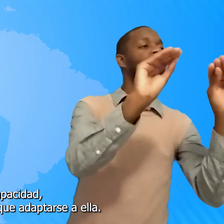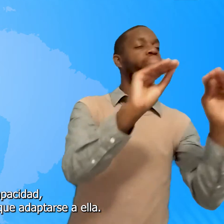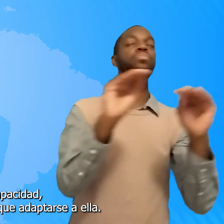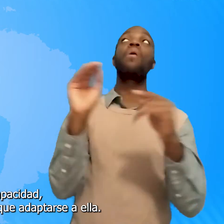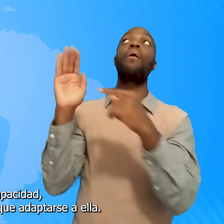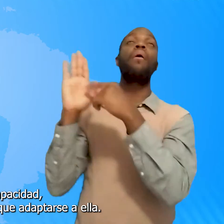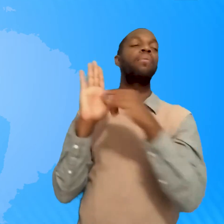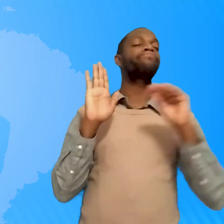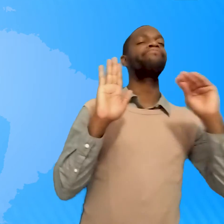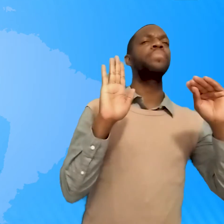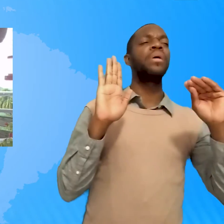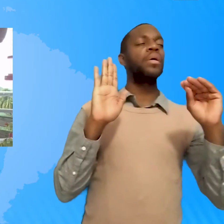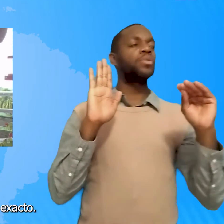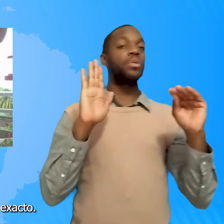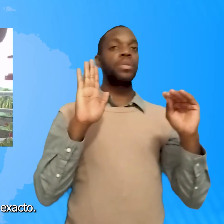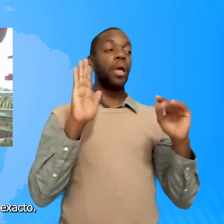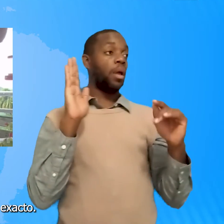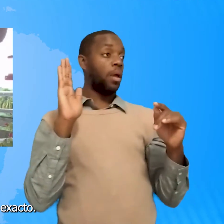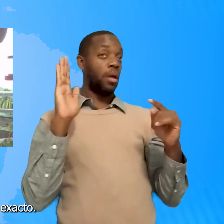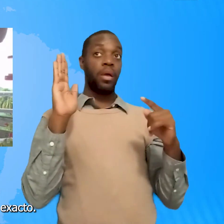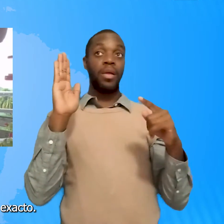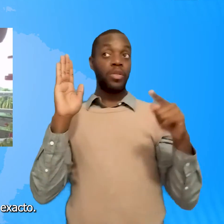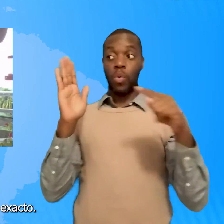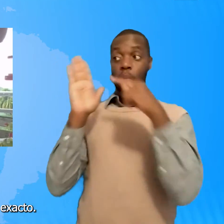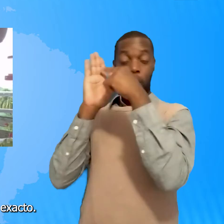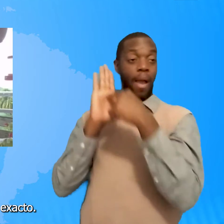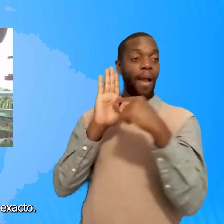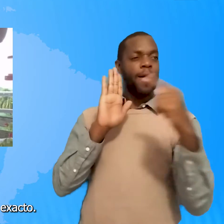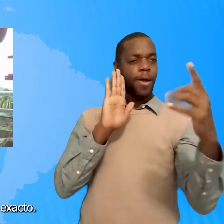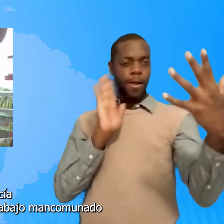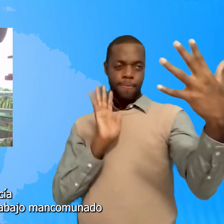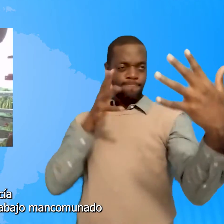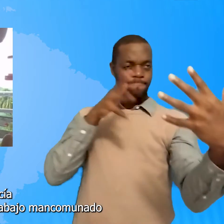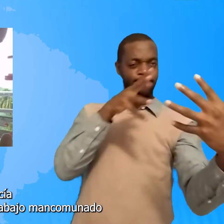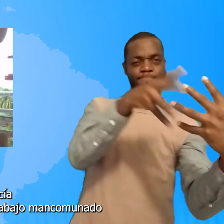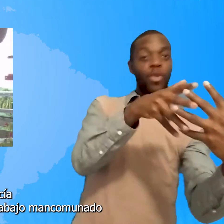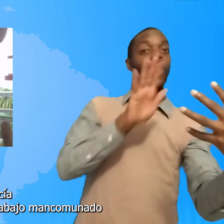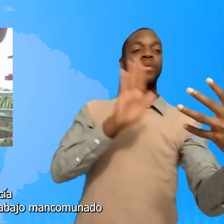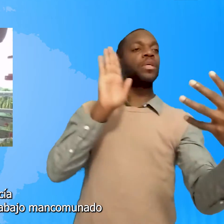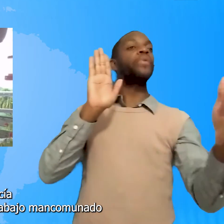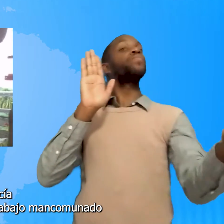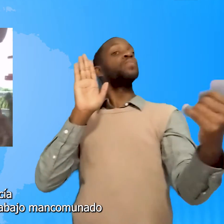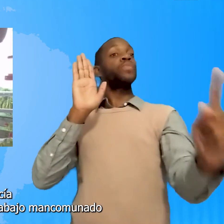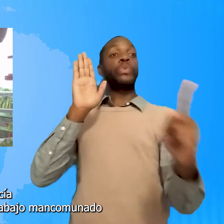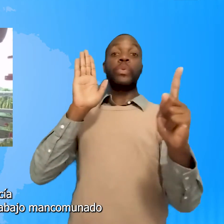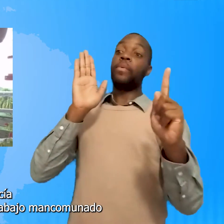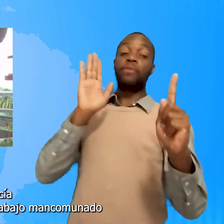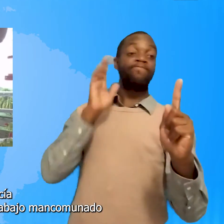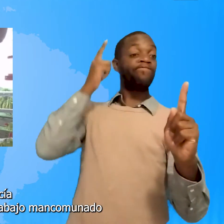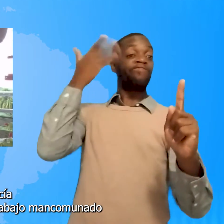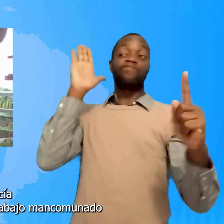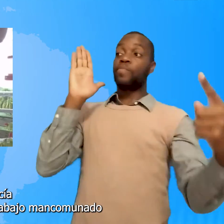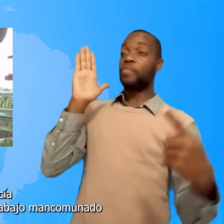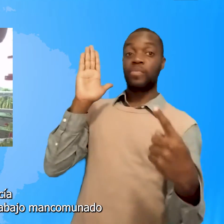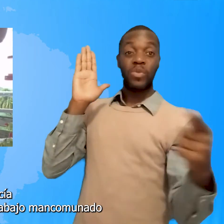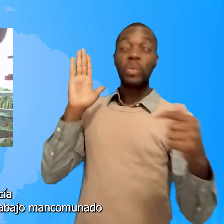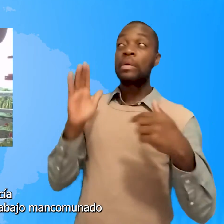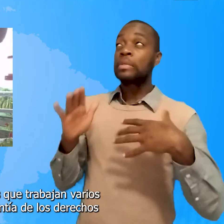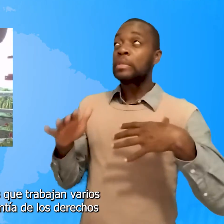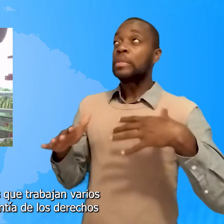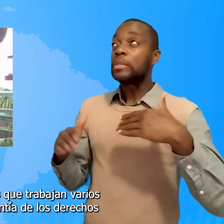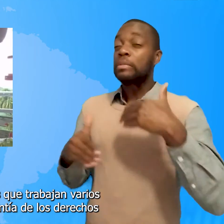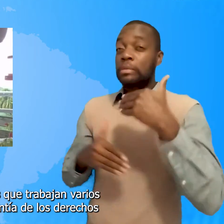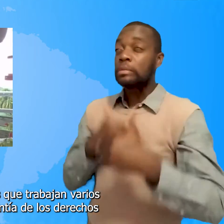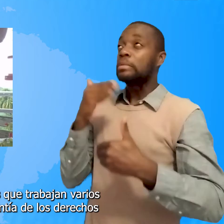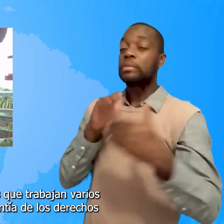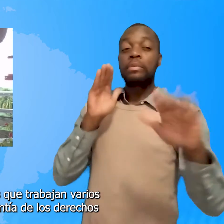tiene que adaptarse a ella. Exacto, exacto. Decía al principio que el trabajo mancomunado